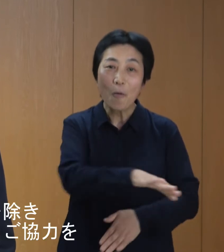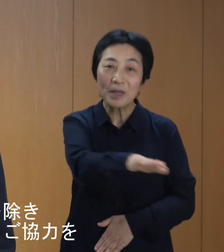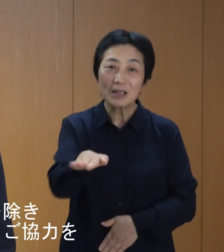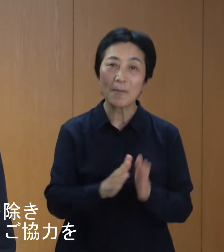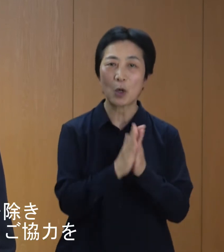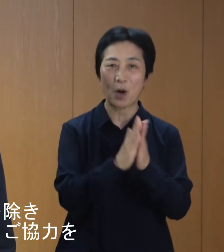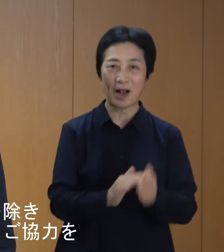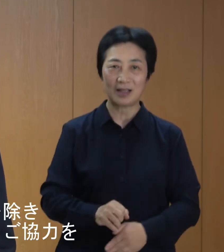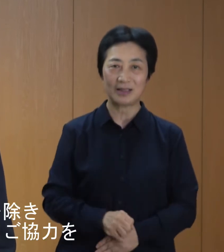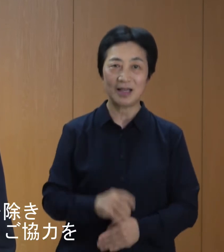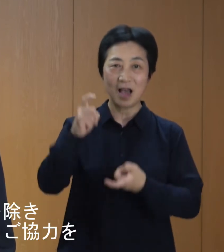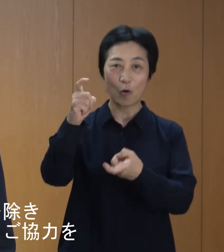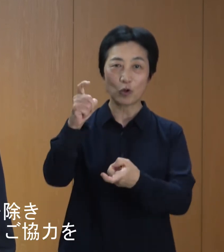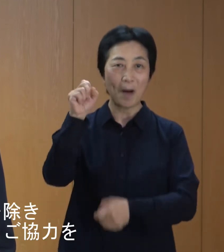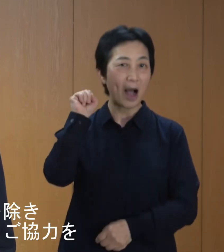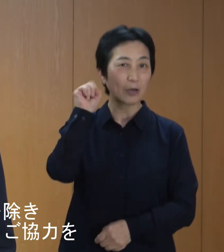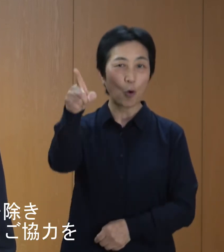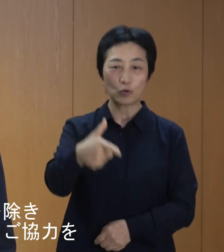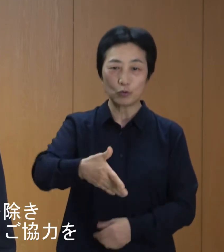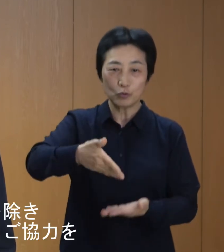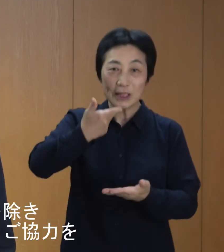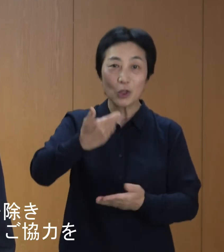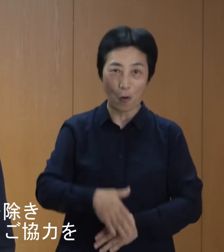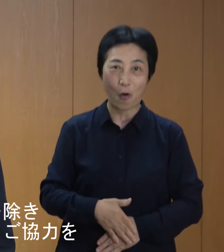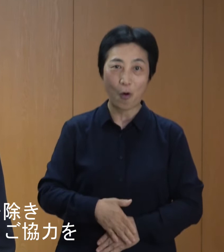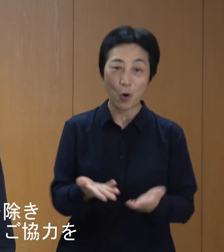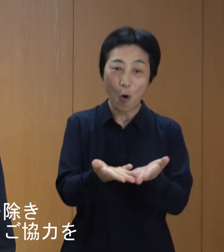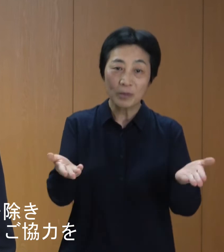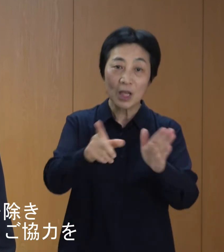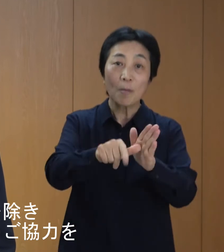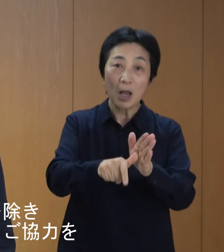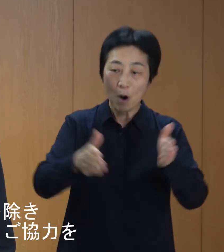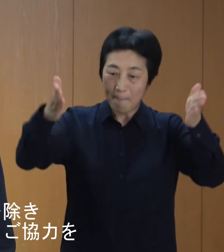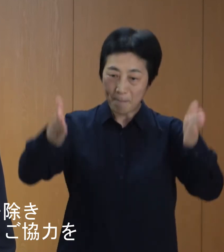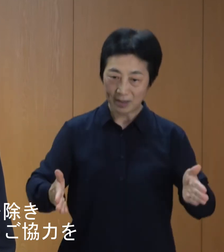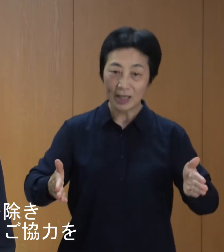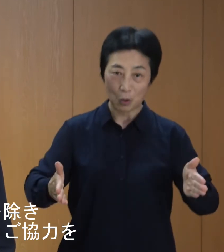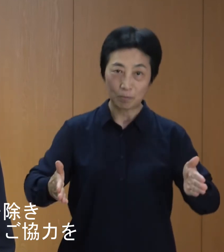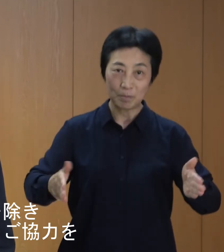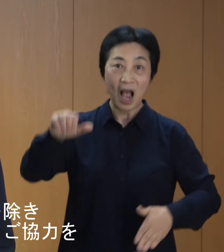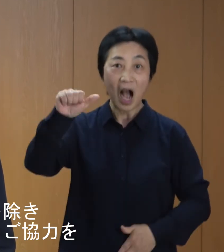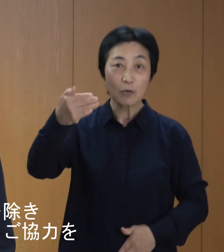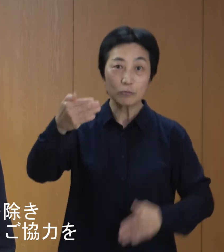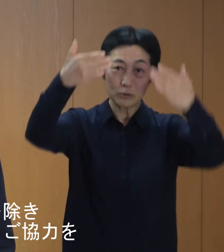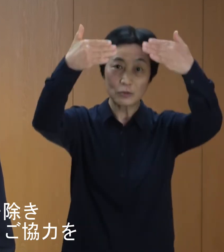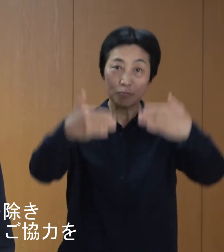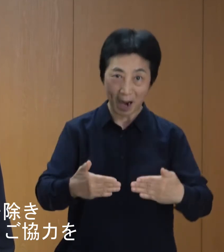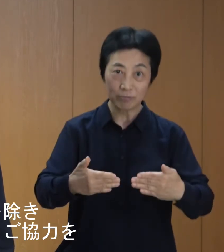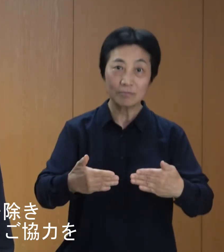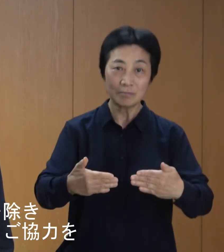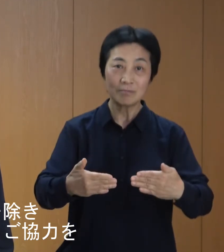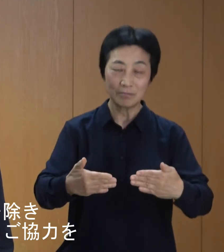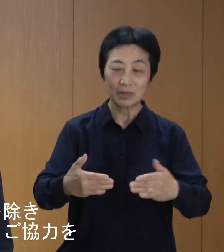加の飲食店では、パーティション、アクリル板、テーブルなどを利用して、利用客が家族や